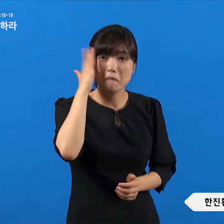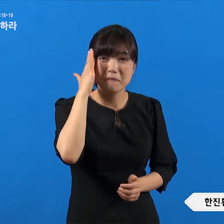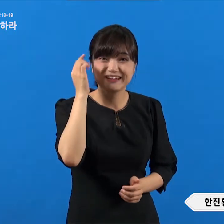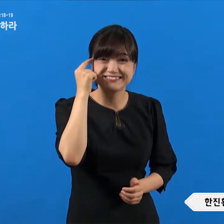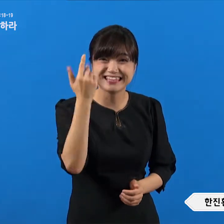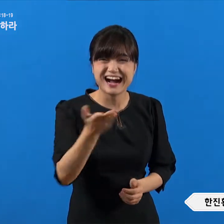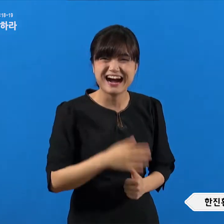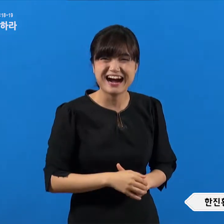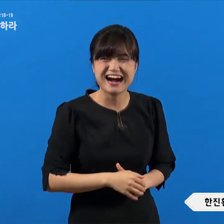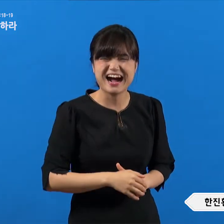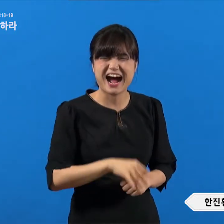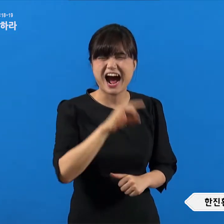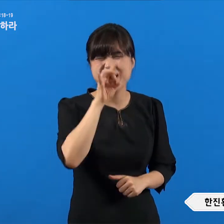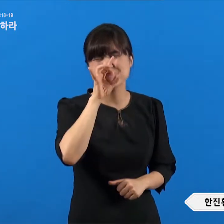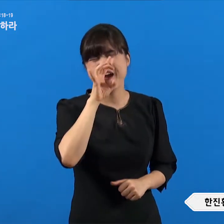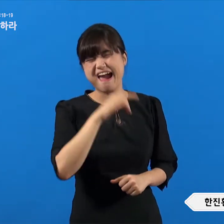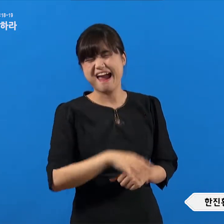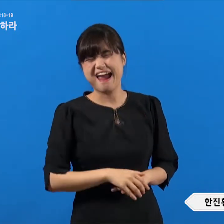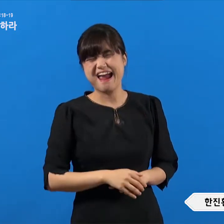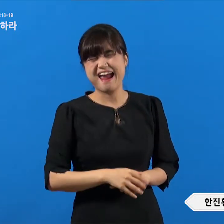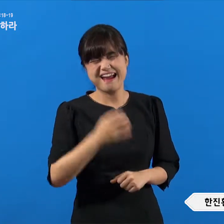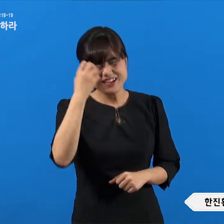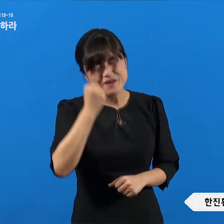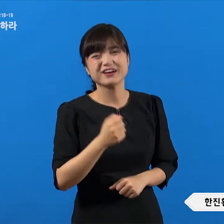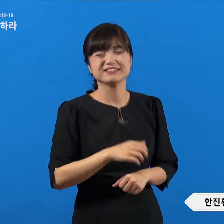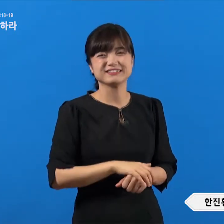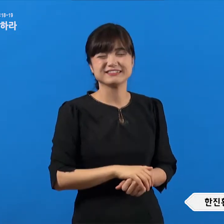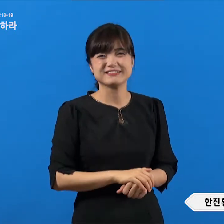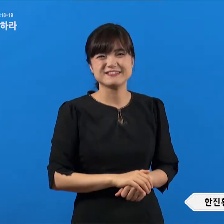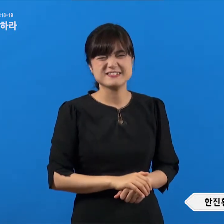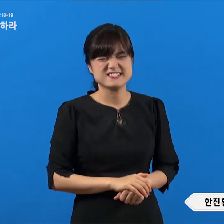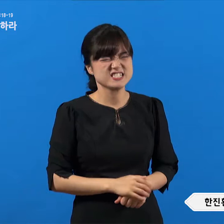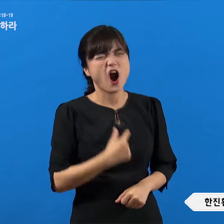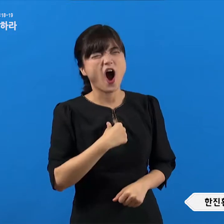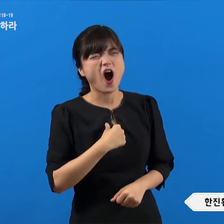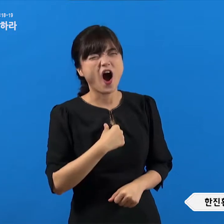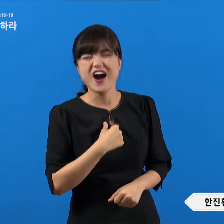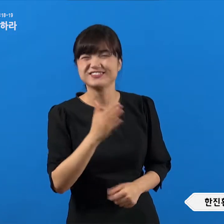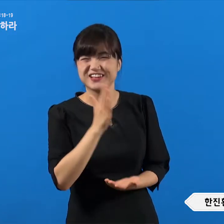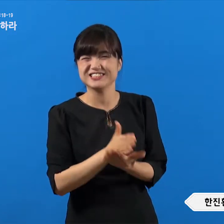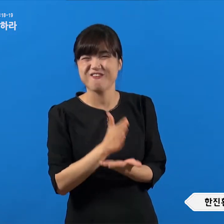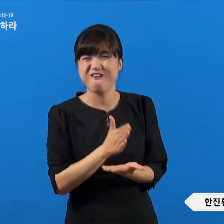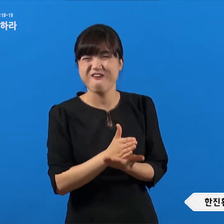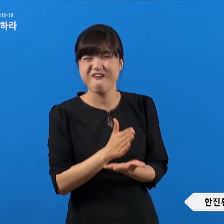그걸 까먹으면 안 됩니다. 쏘다니고 싶어서 이렇게 하면 안 됩니다.